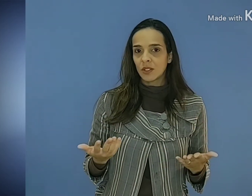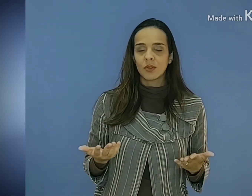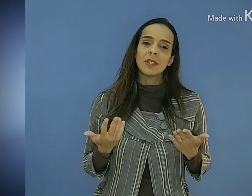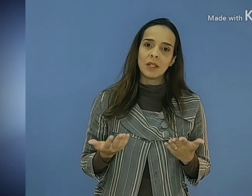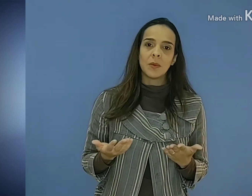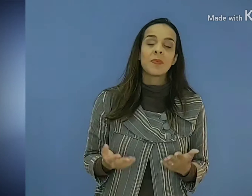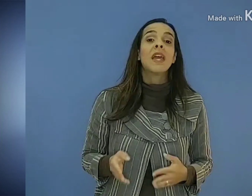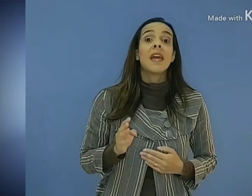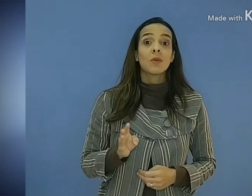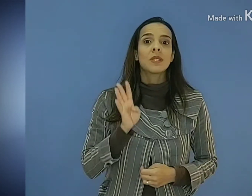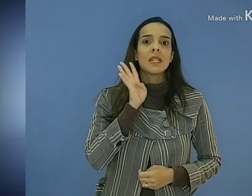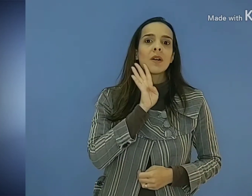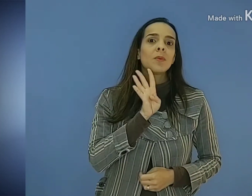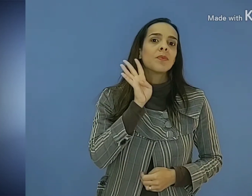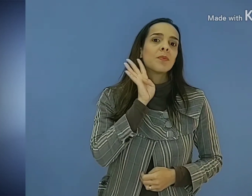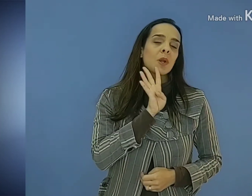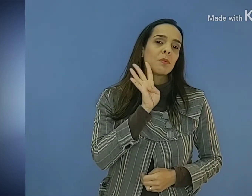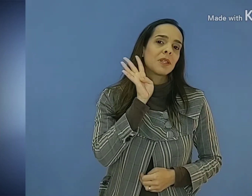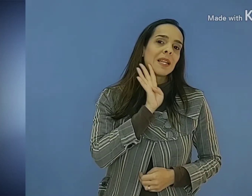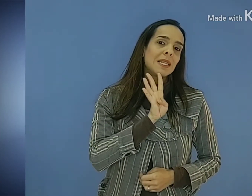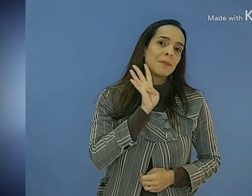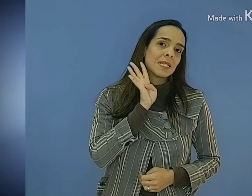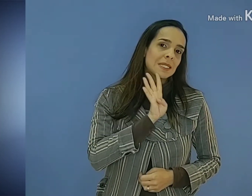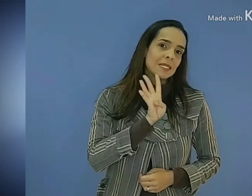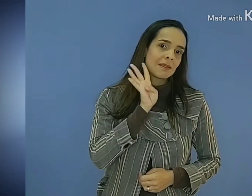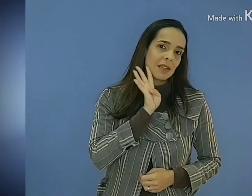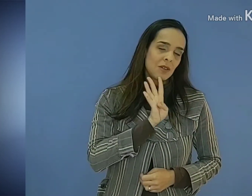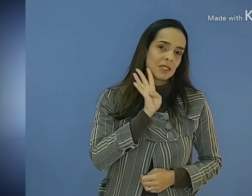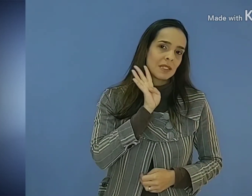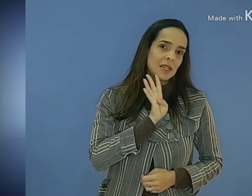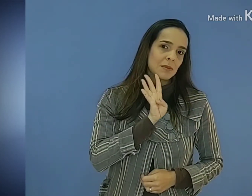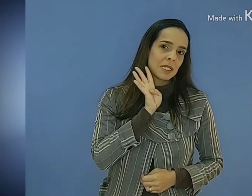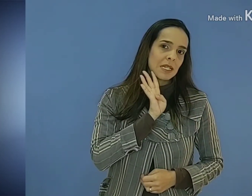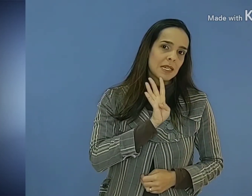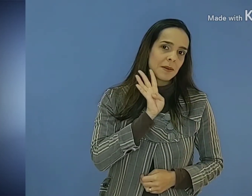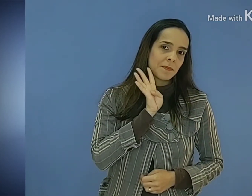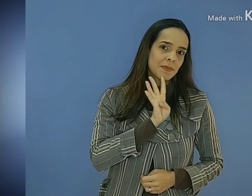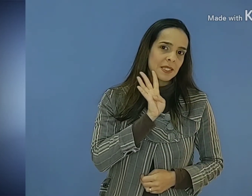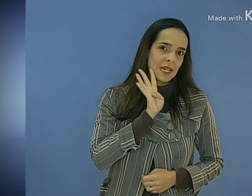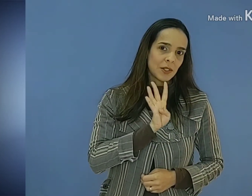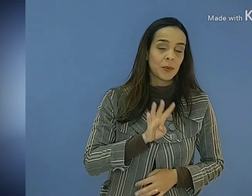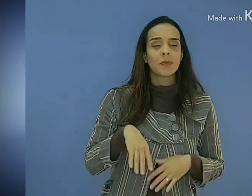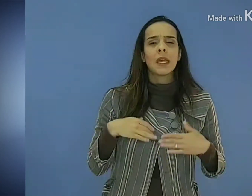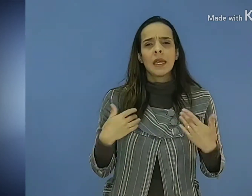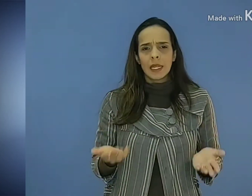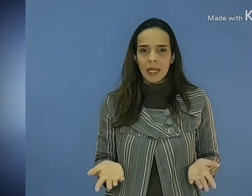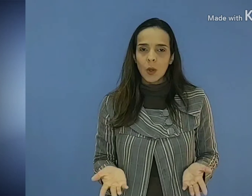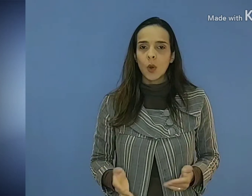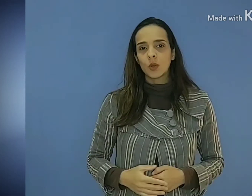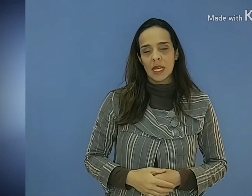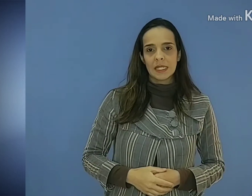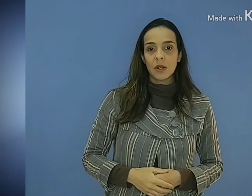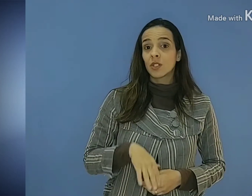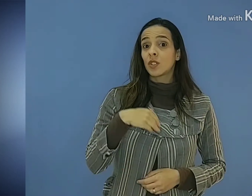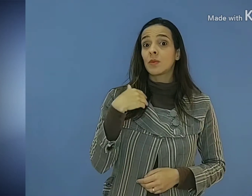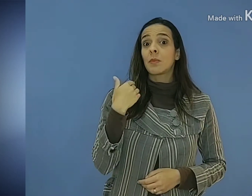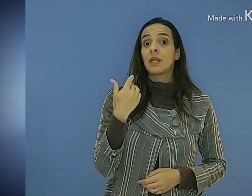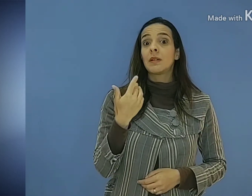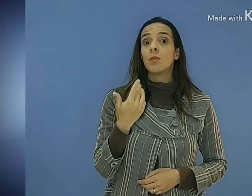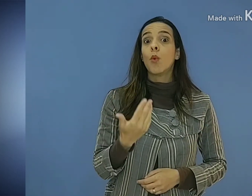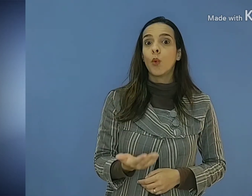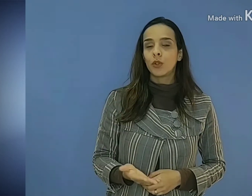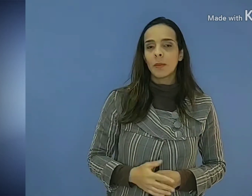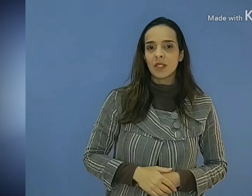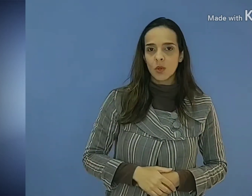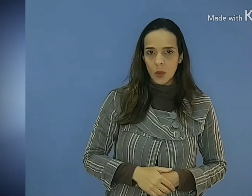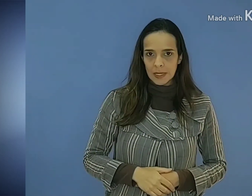um gesto? Não. É um sinal próprio da Libras, da língua de sinais brasileira, certo? E ao longo das aulas nós vamos